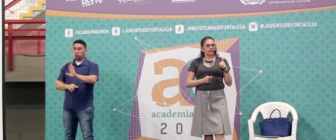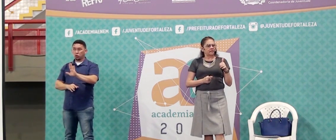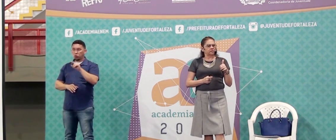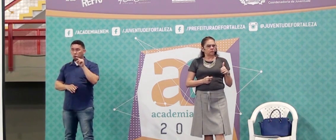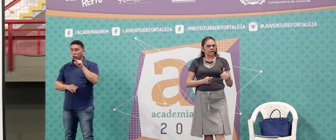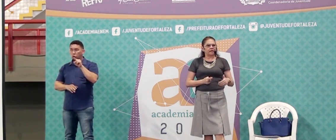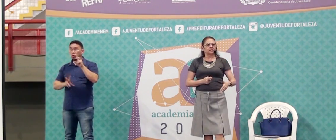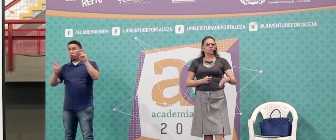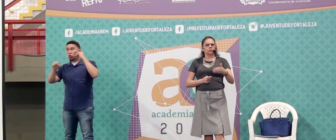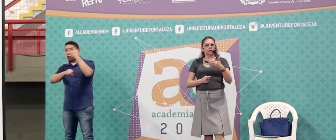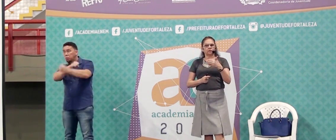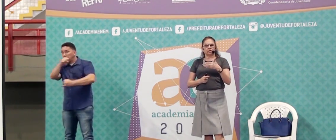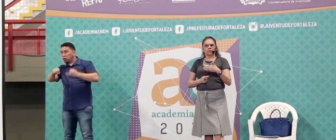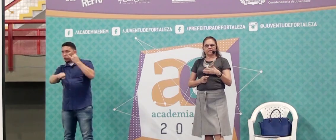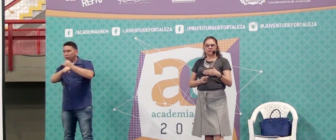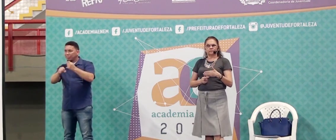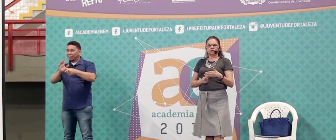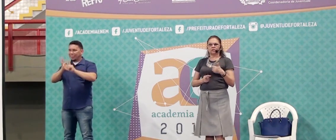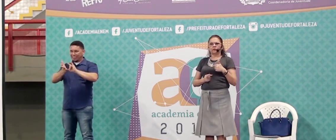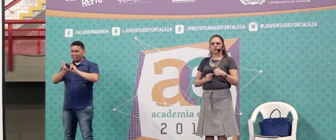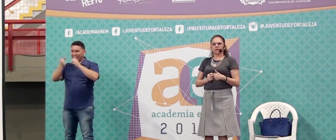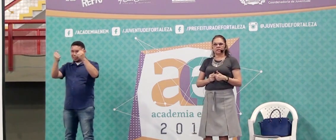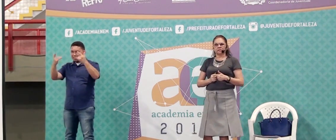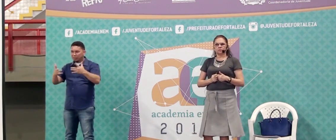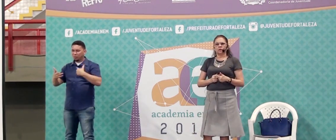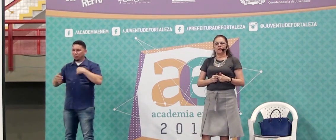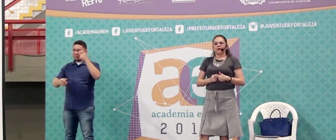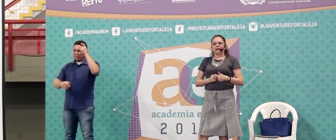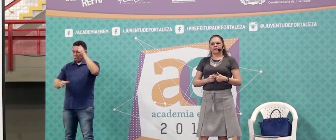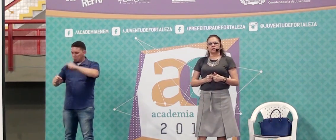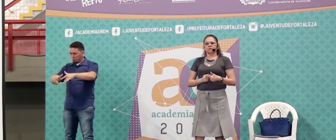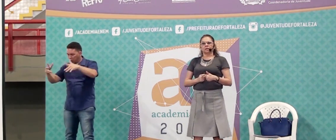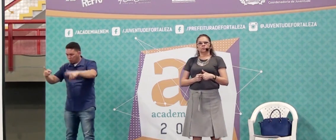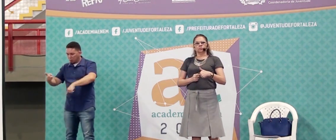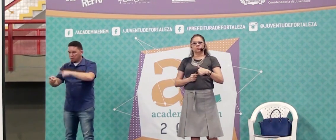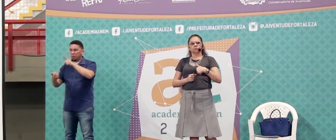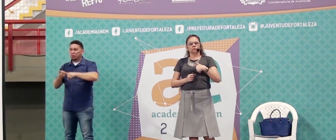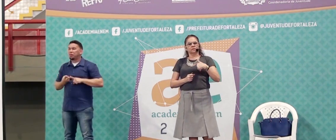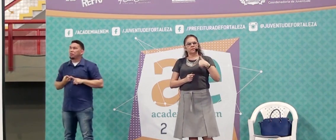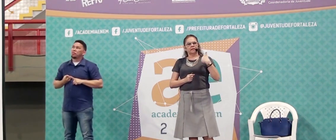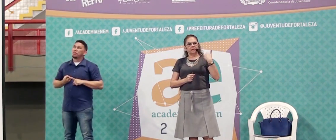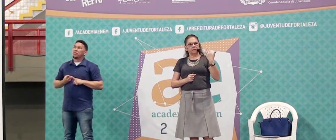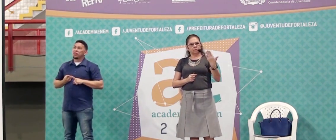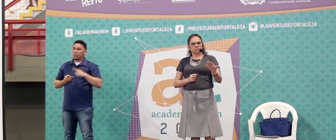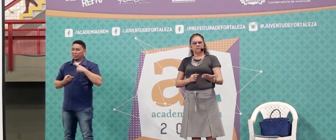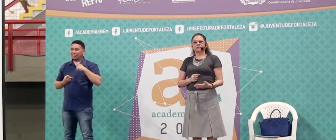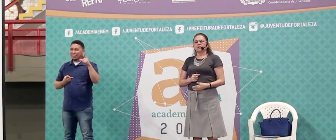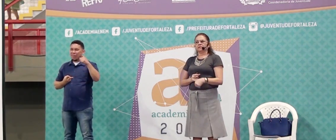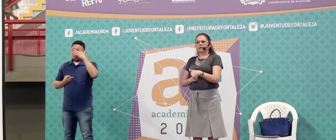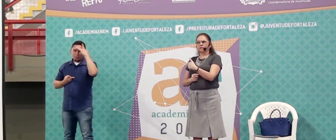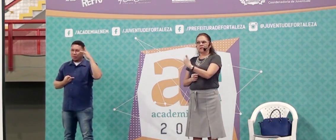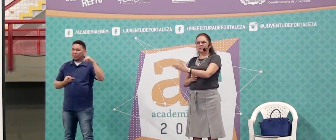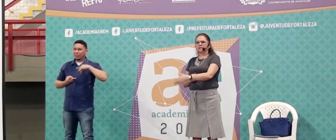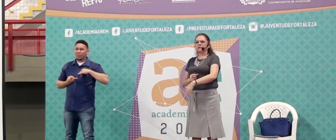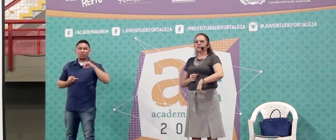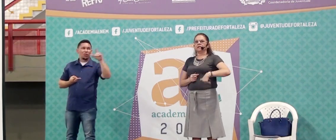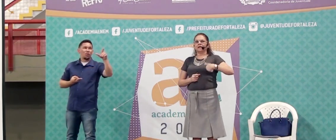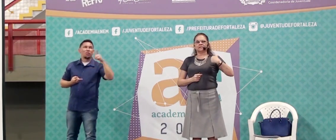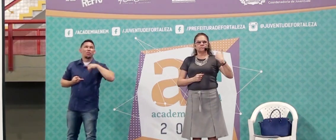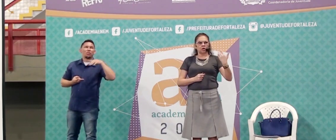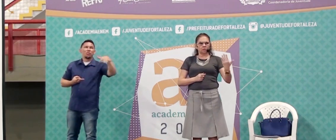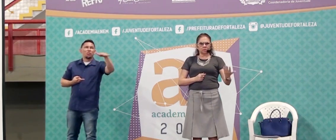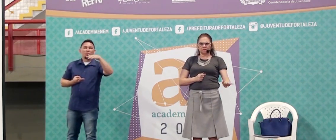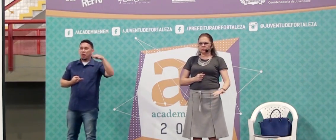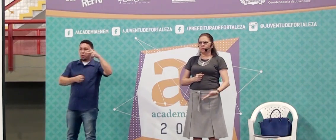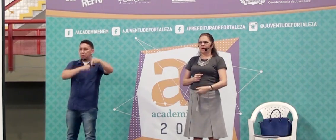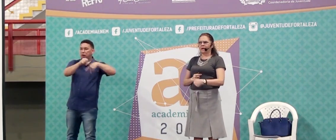assuntos internacionais, como o que eu dei o exemplo de terrorismo, a questão dos migrantes saindo da Síria,